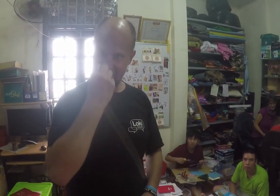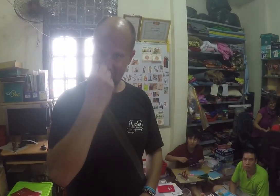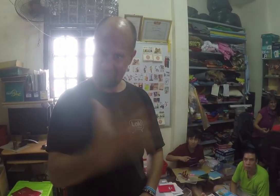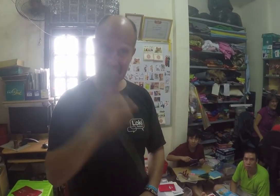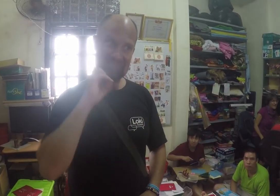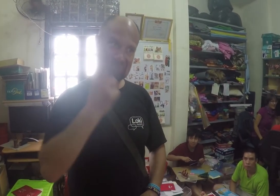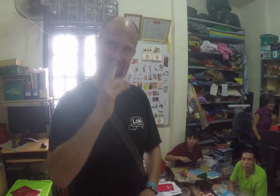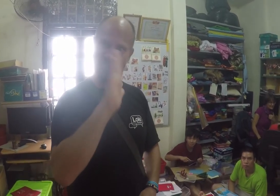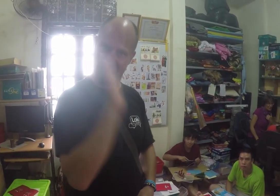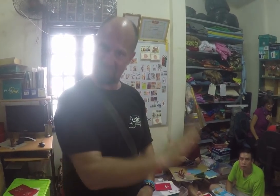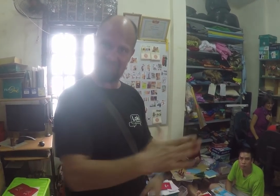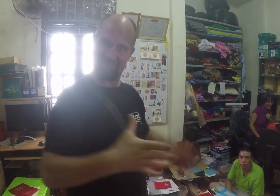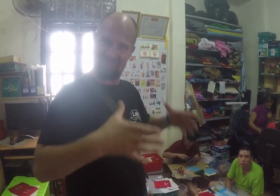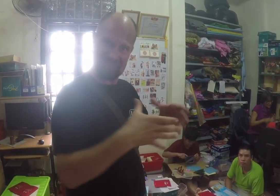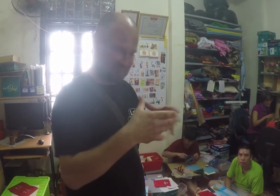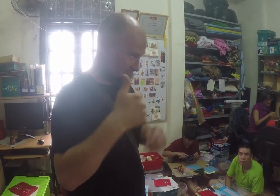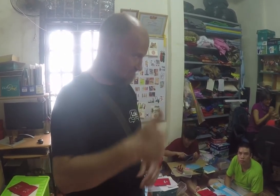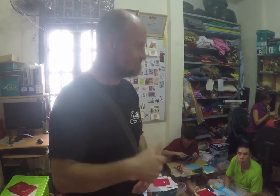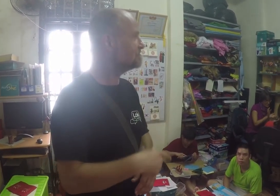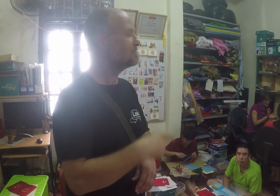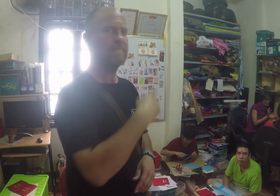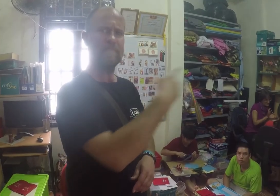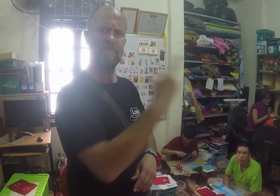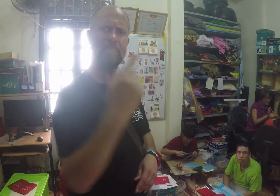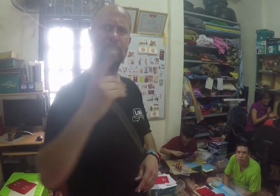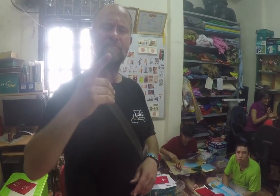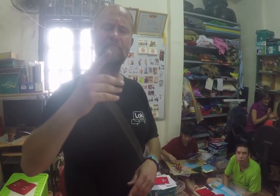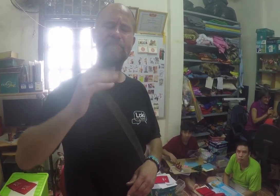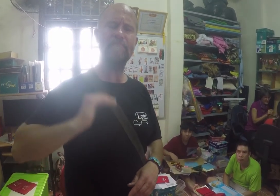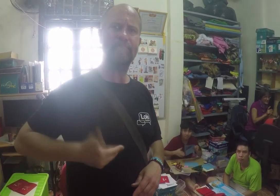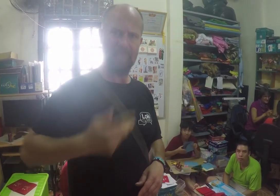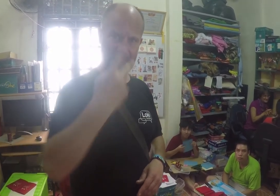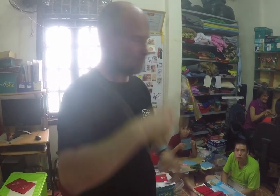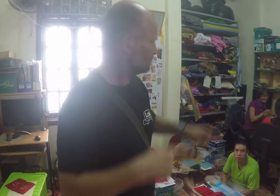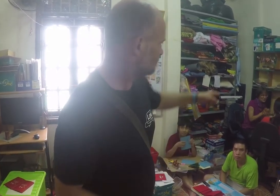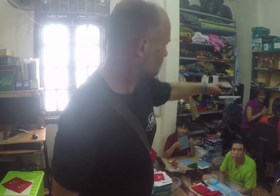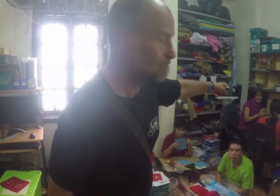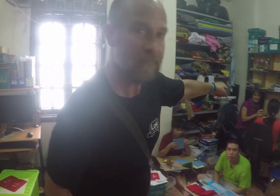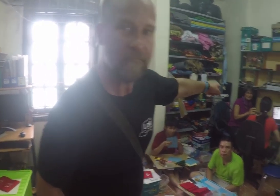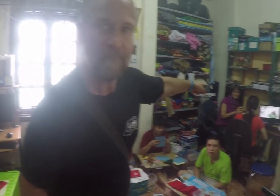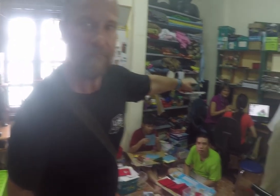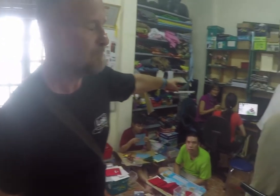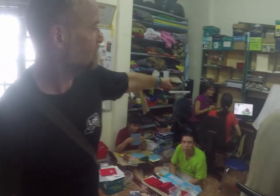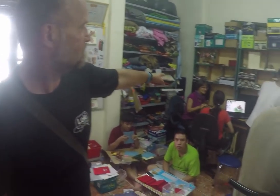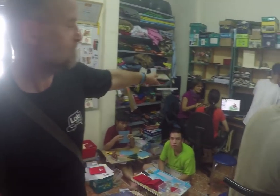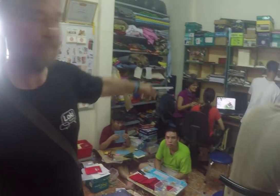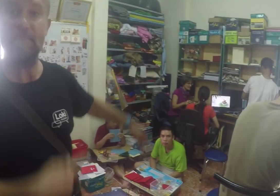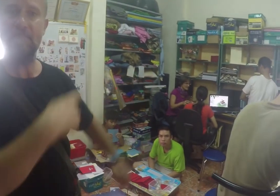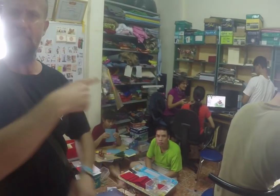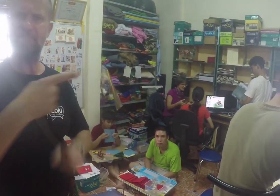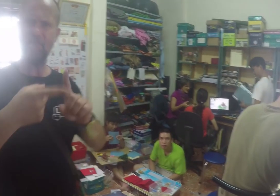Das ist eine tolle Firma, von und mit Gehörlosen. Dort sitzt eine Frau. Die kommt